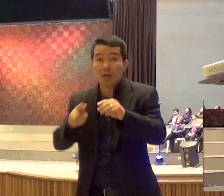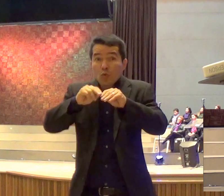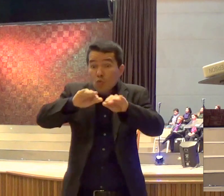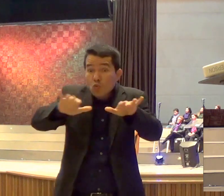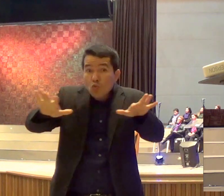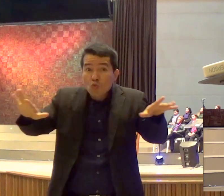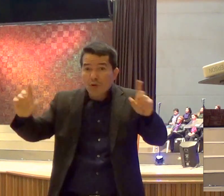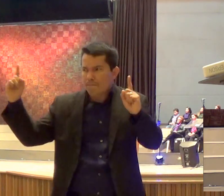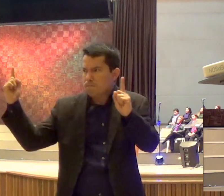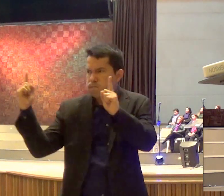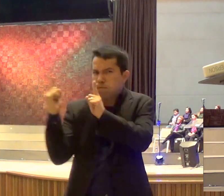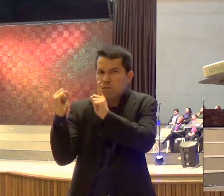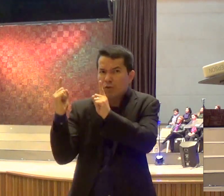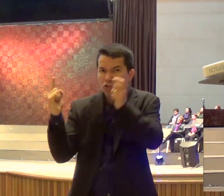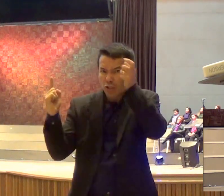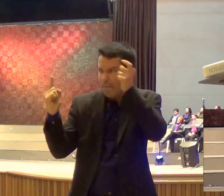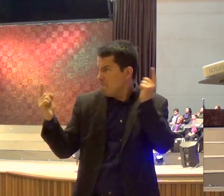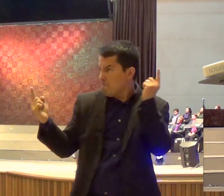adorares